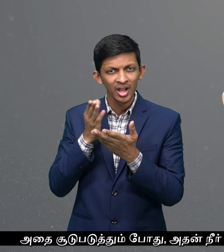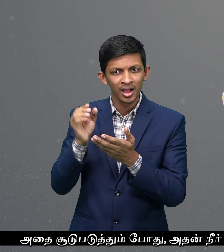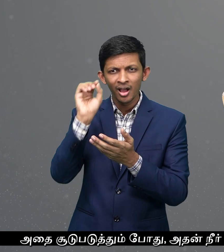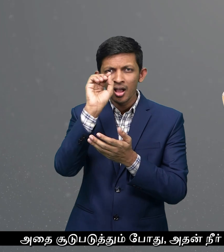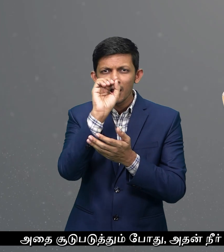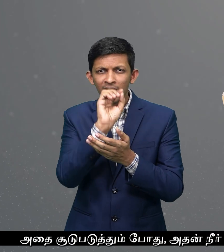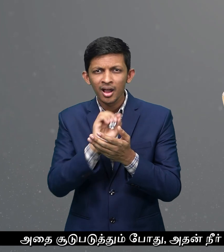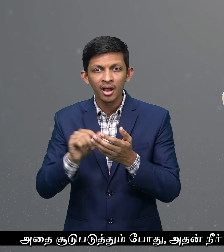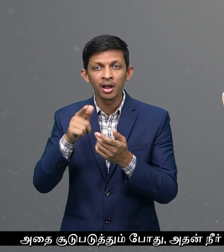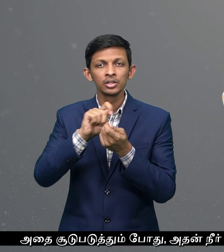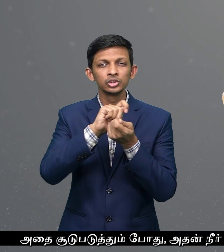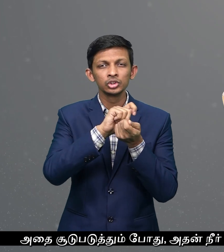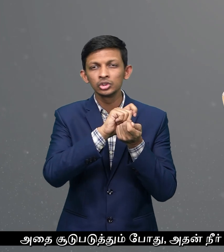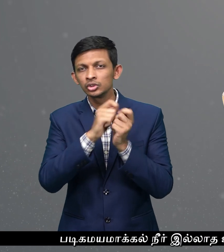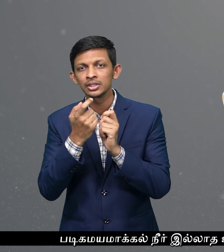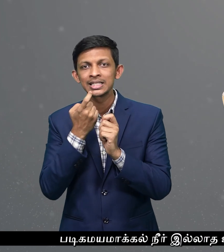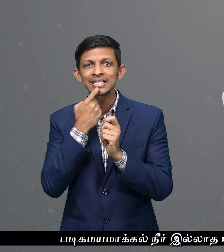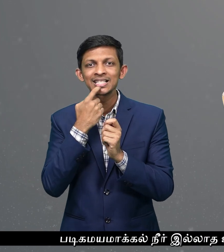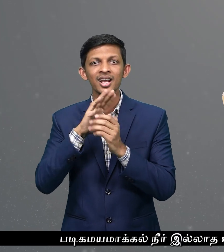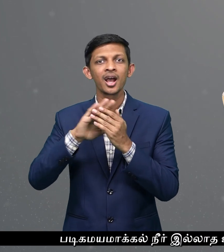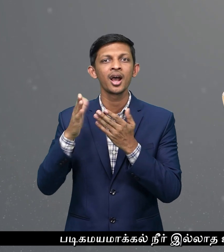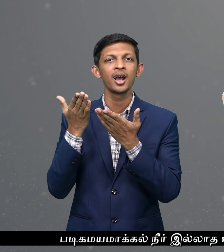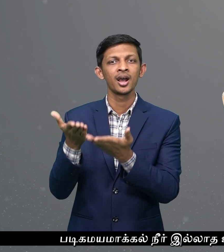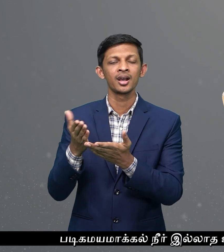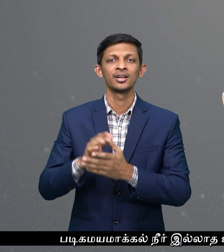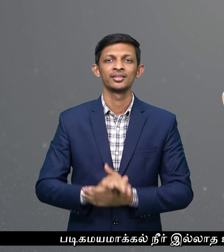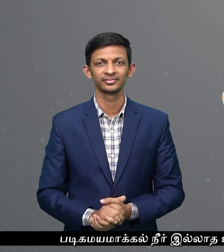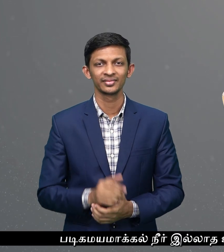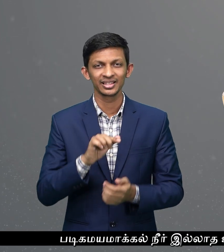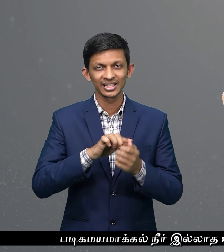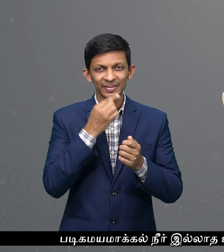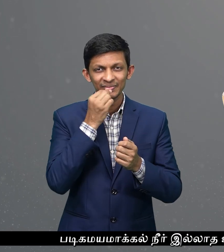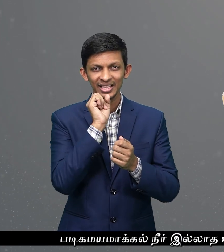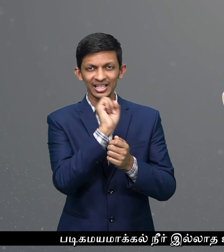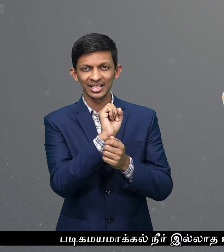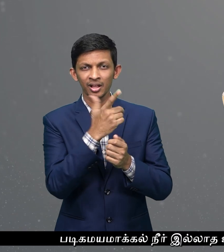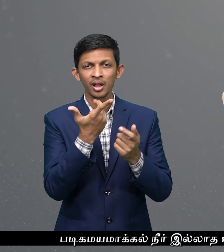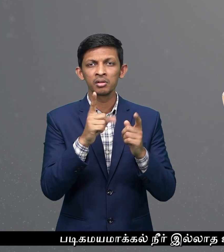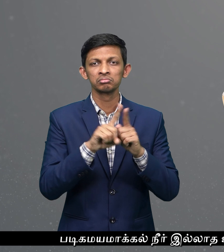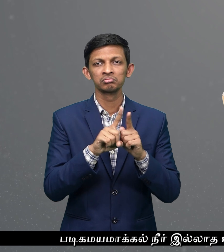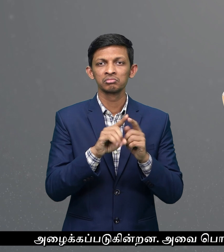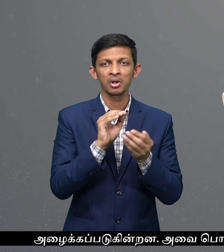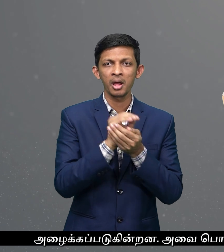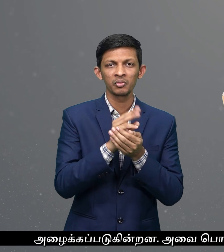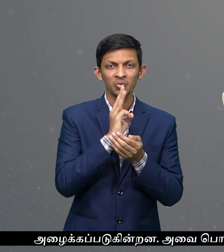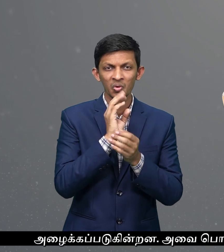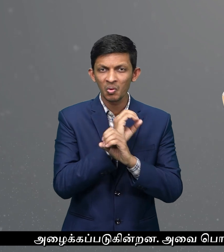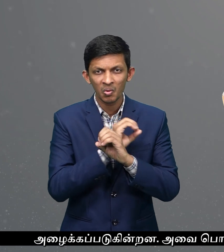மூலக்கூறுகளை இழந்து வெண்மையாகிறது. படிகமயமாக்கல் நீர் இல்லாத உப்புகள் அன்ஹைட்ரேட்ஸ் உப்பு என்று அழைக்கப்படுகின்றன.